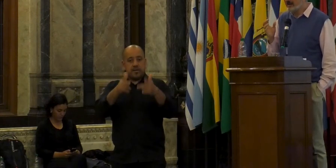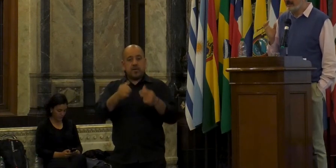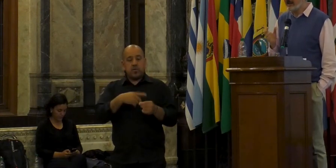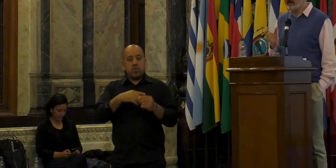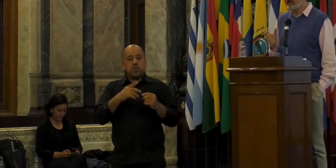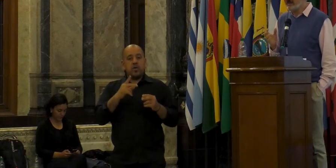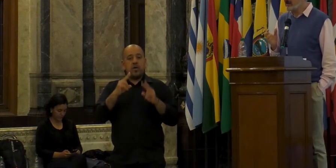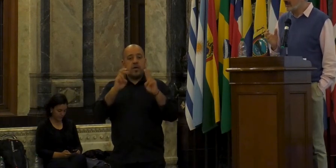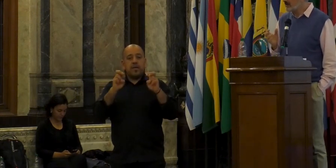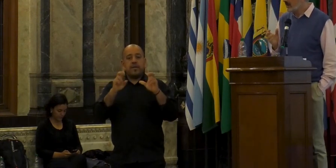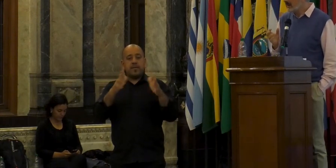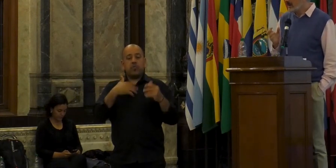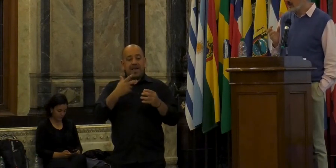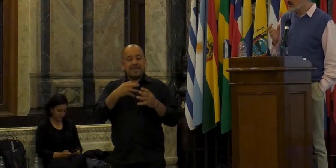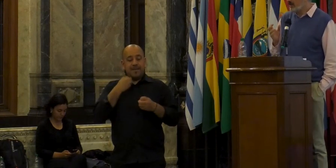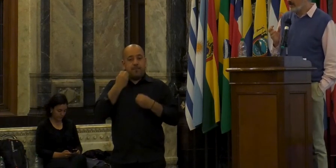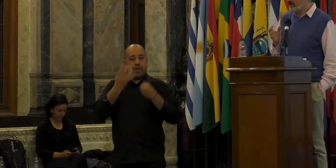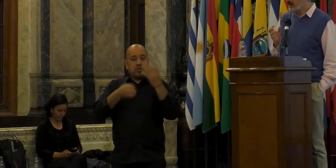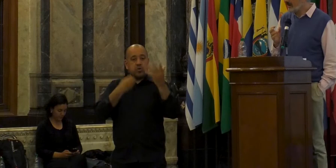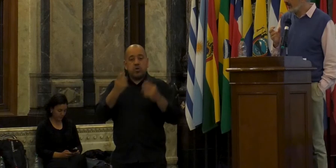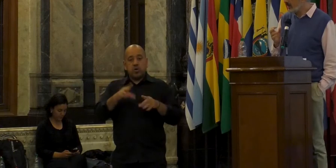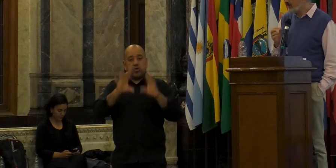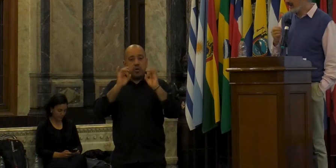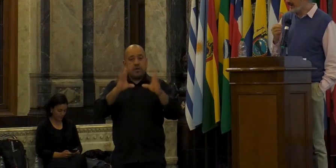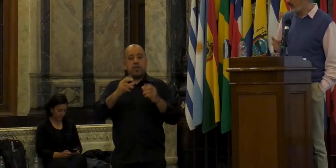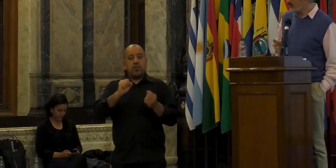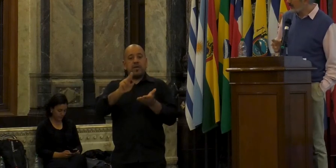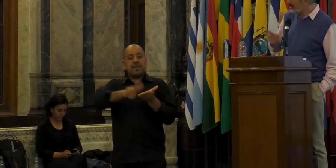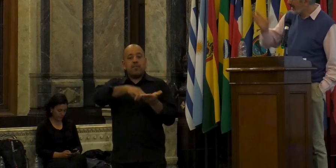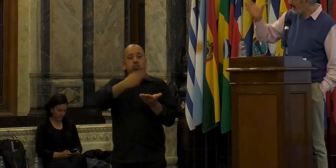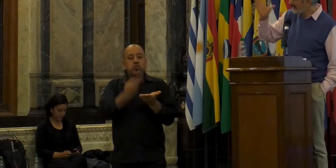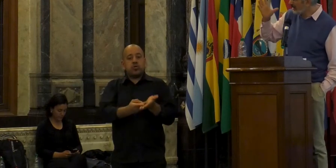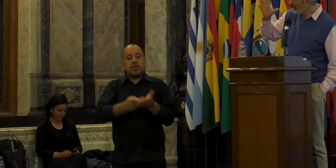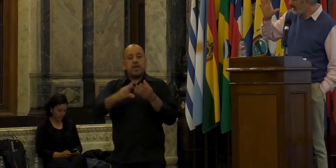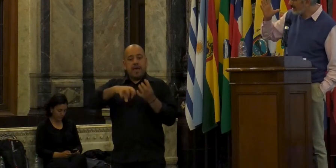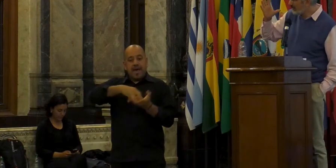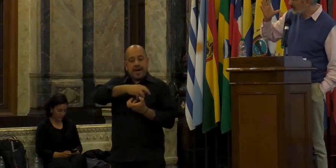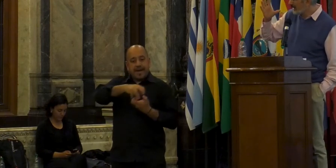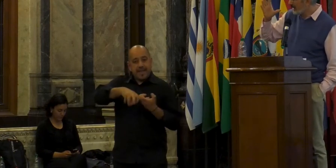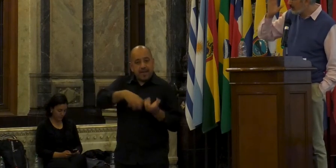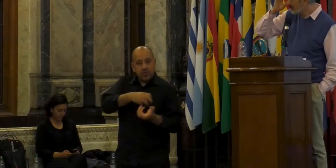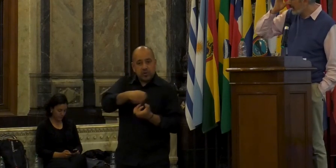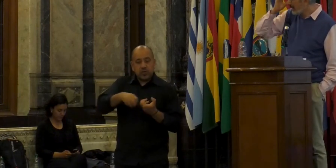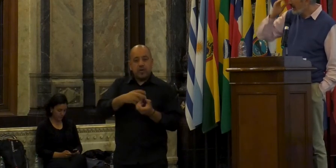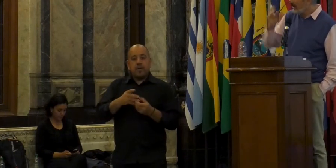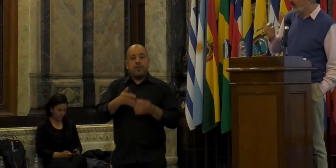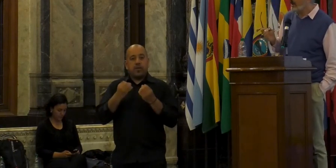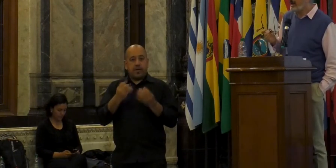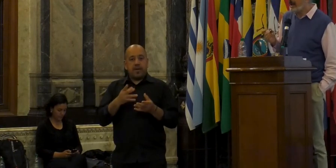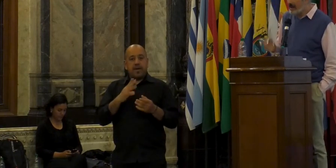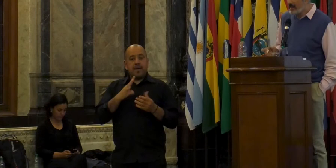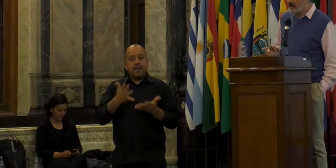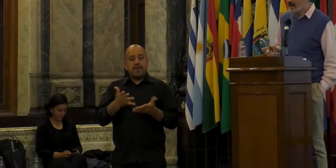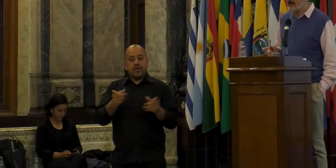expresión que es entanglements, que yo solamente podría traducir como enredos. Por eso me ha encantado que me presentes con los enredos. O sea, lo